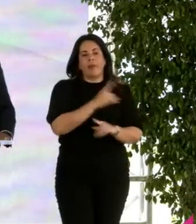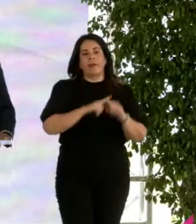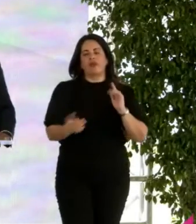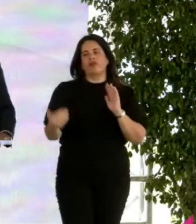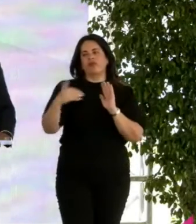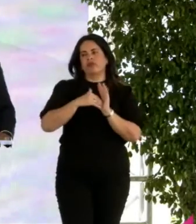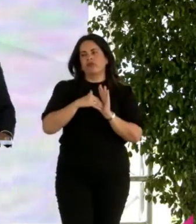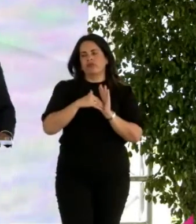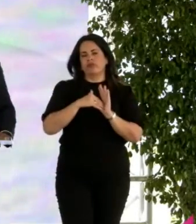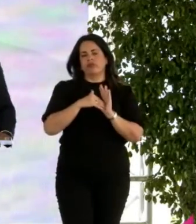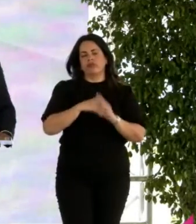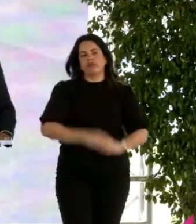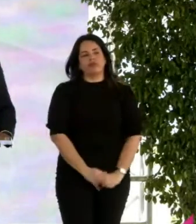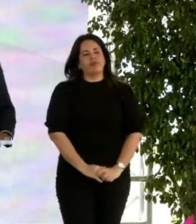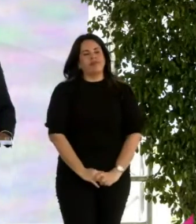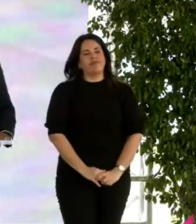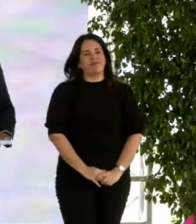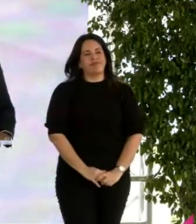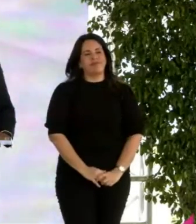vez,